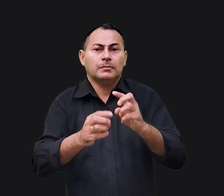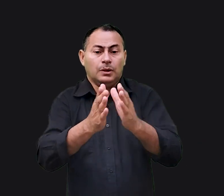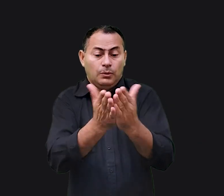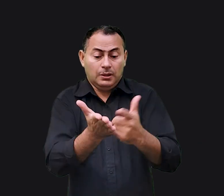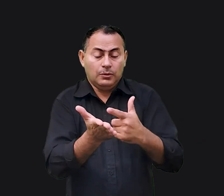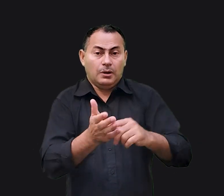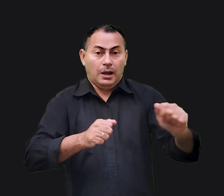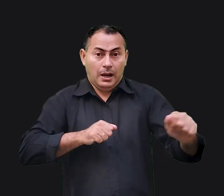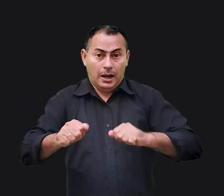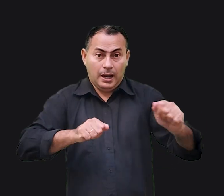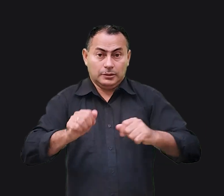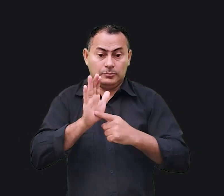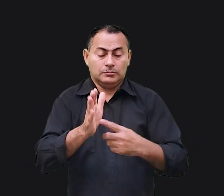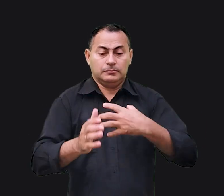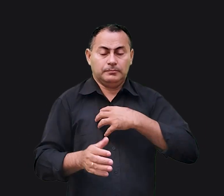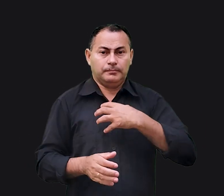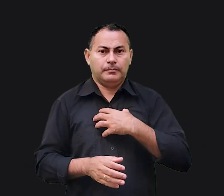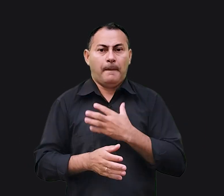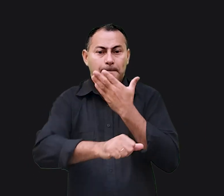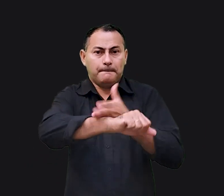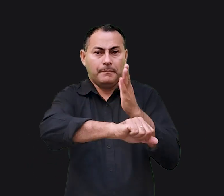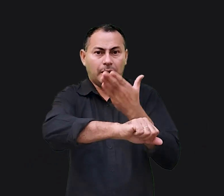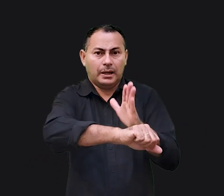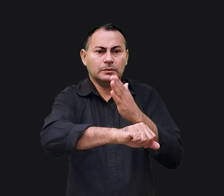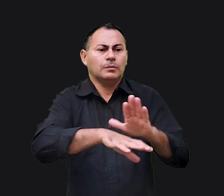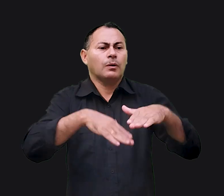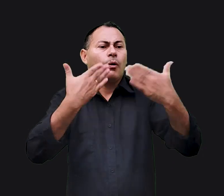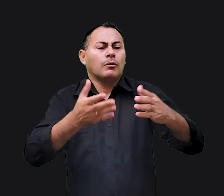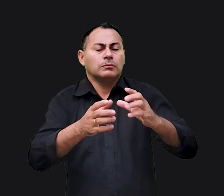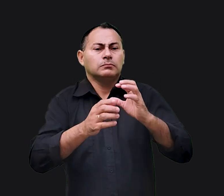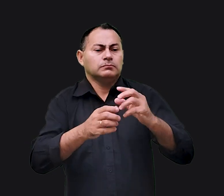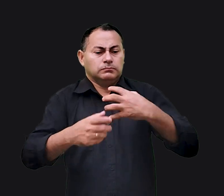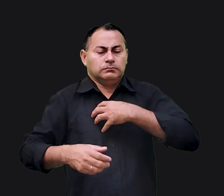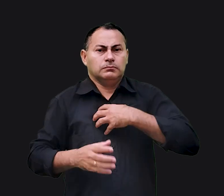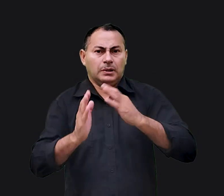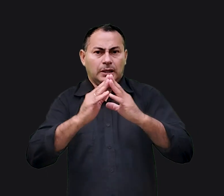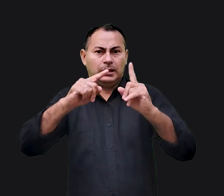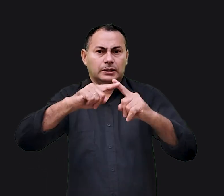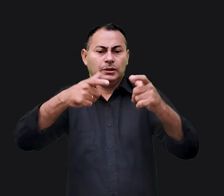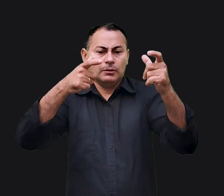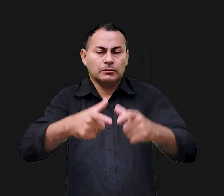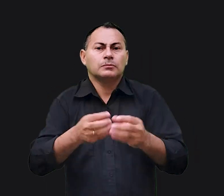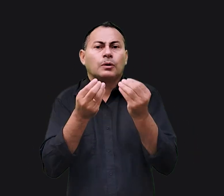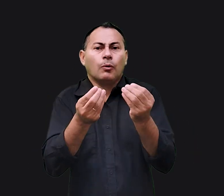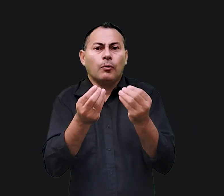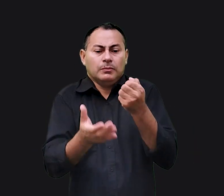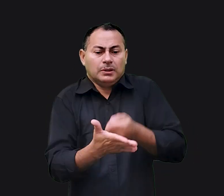de Atos nos mostra, de maneira prática, quais são esses padrões para a igreja local e como ela deve